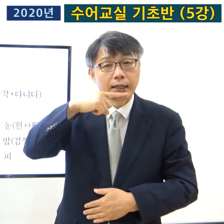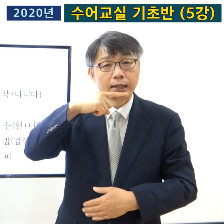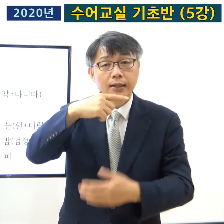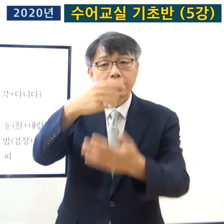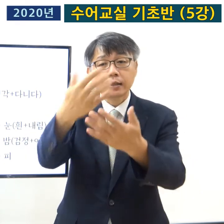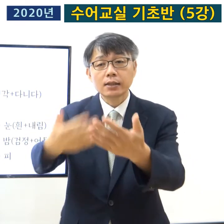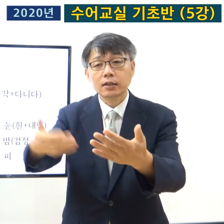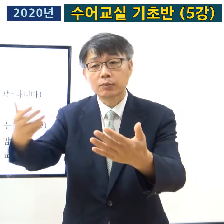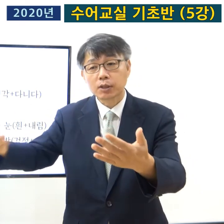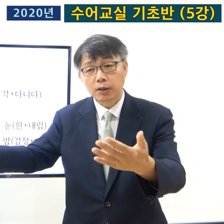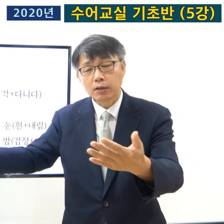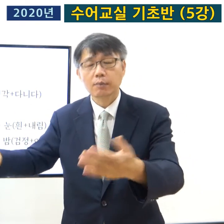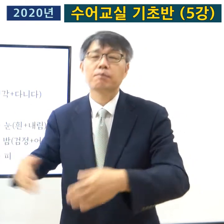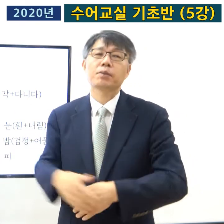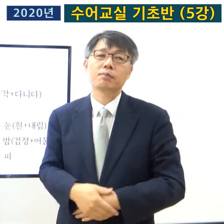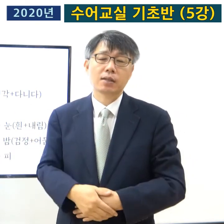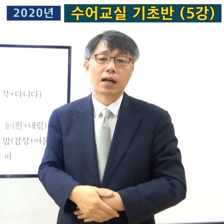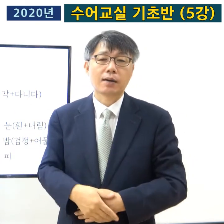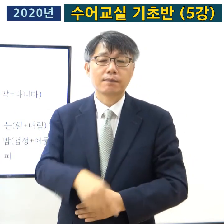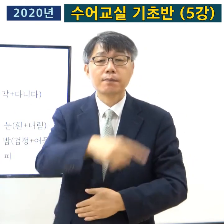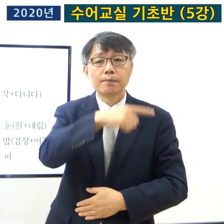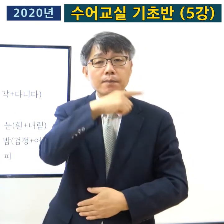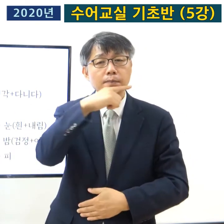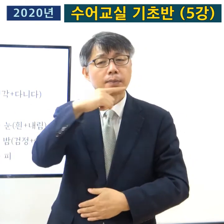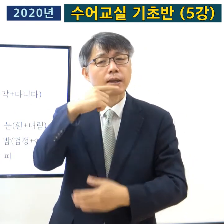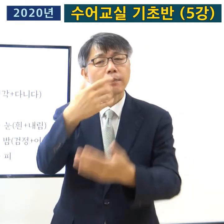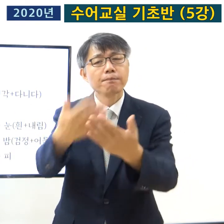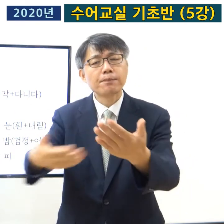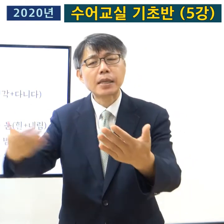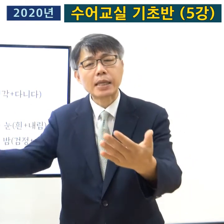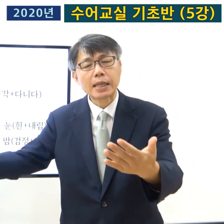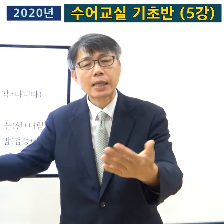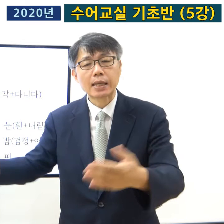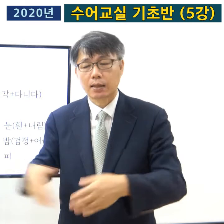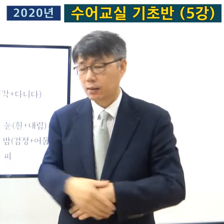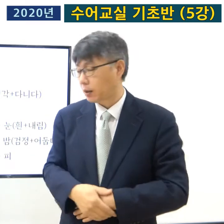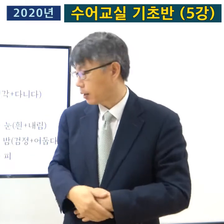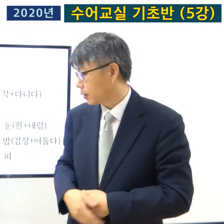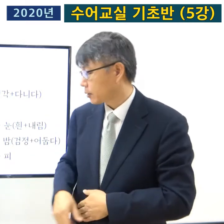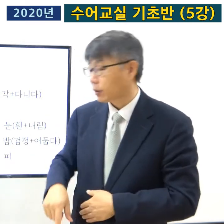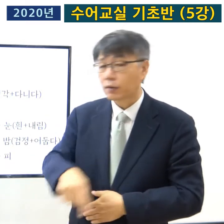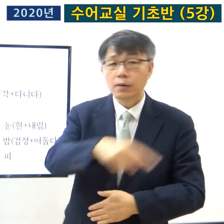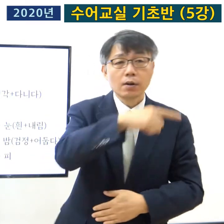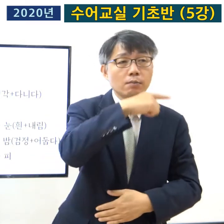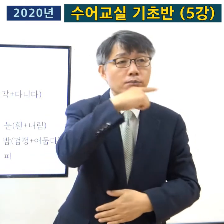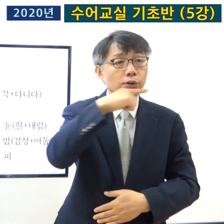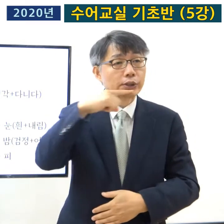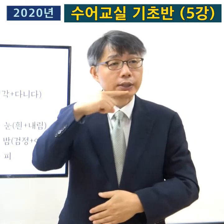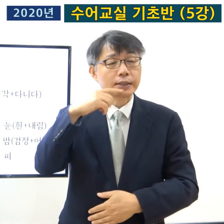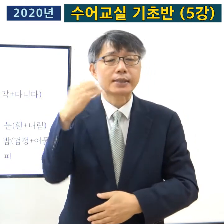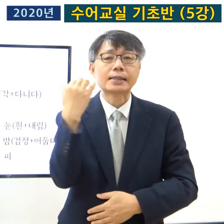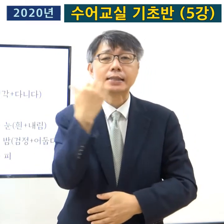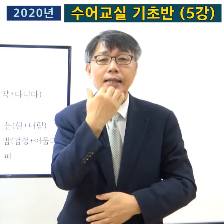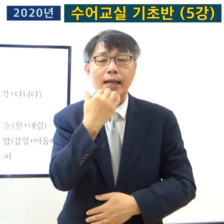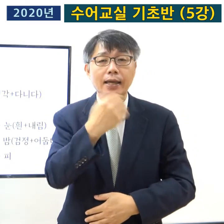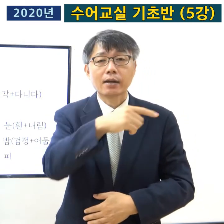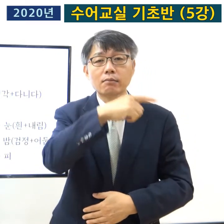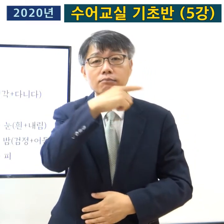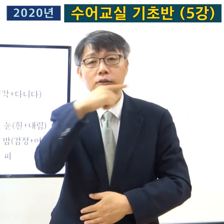붉은데 흘러 넘치면 피입니다. 피. 네, 그래서 붉은색,